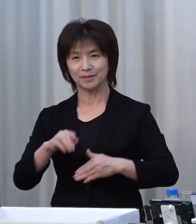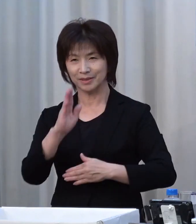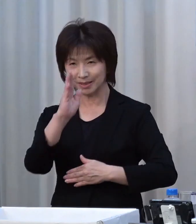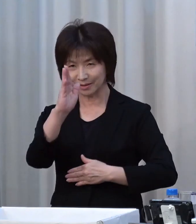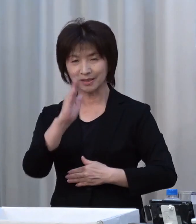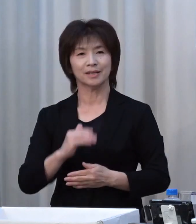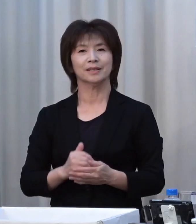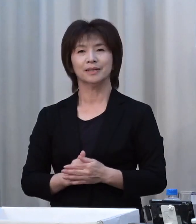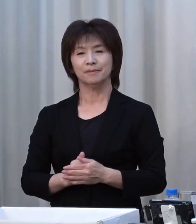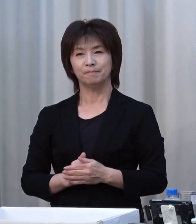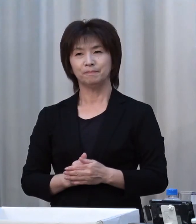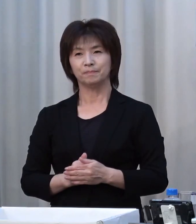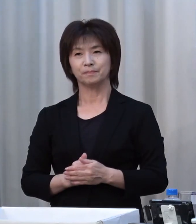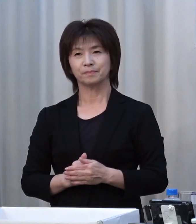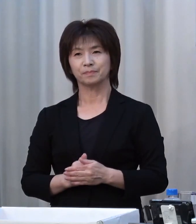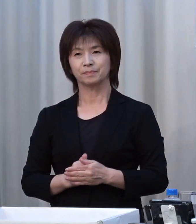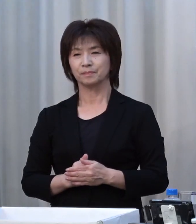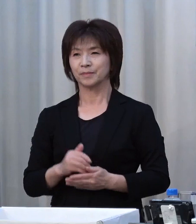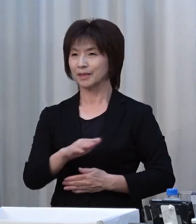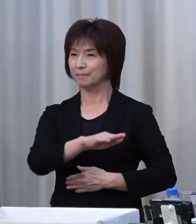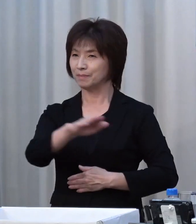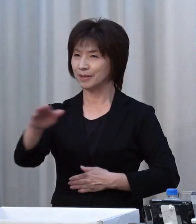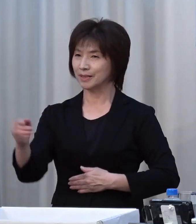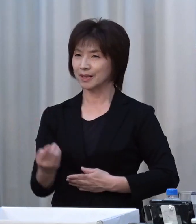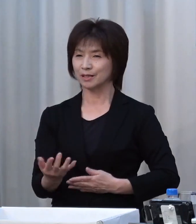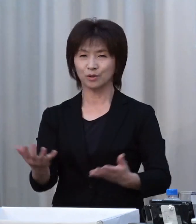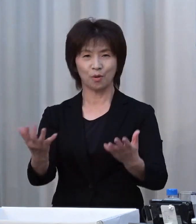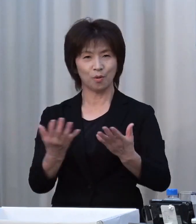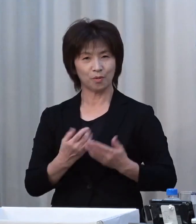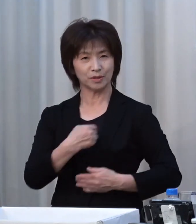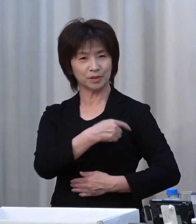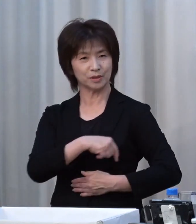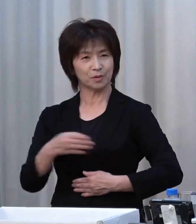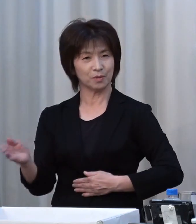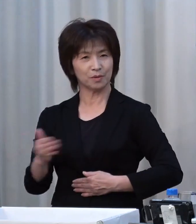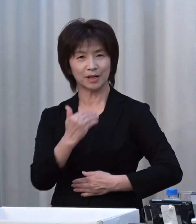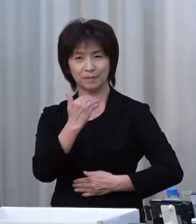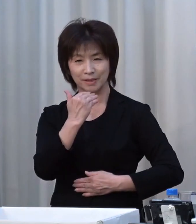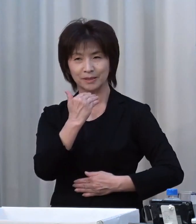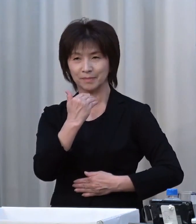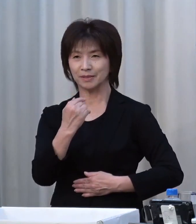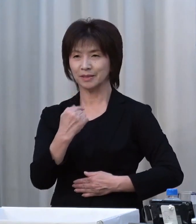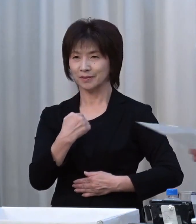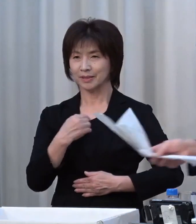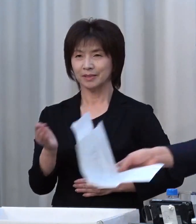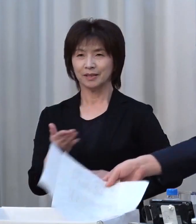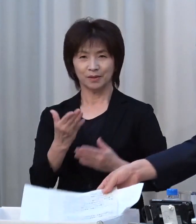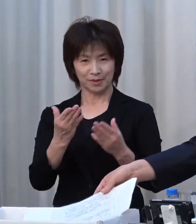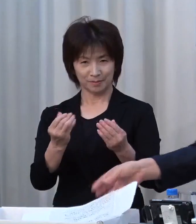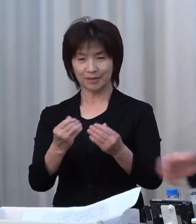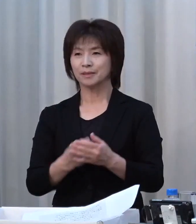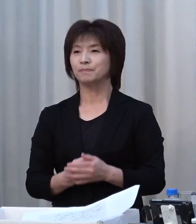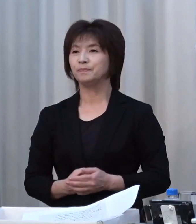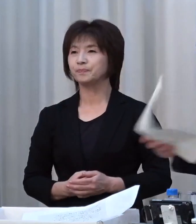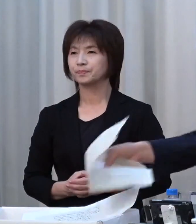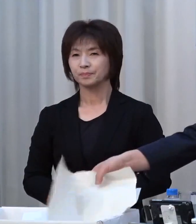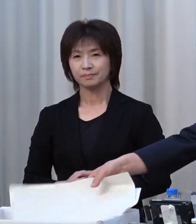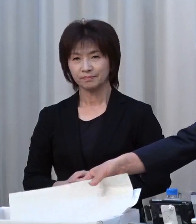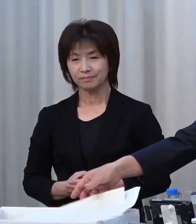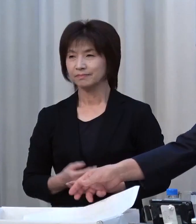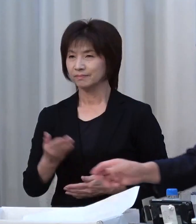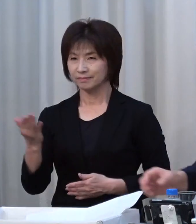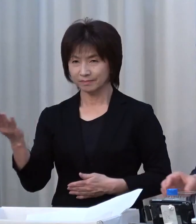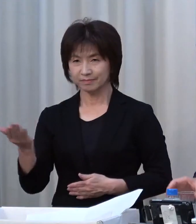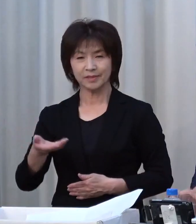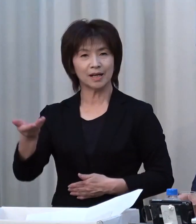くださいです。皆様のお越しを心からお待ちしております。私からは以上でございます。